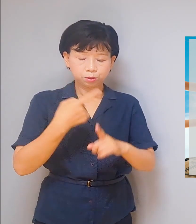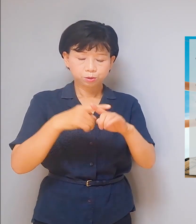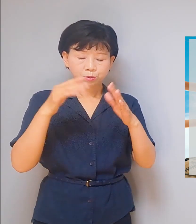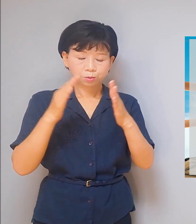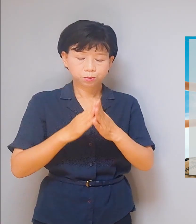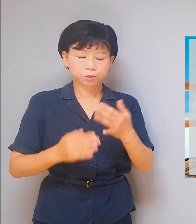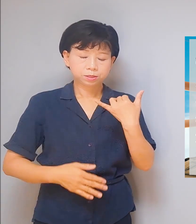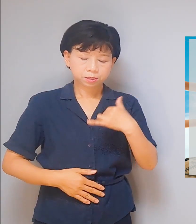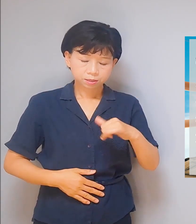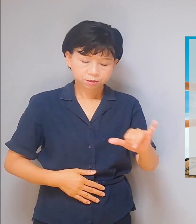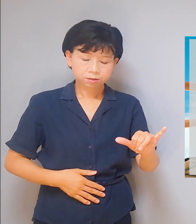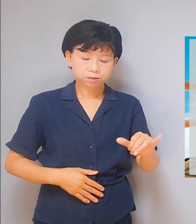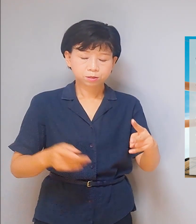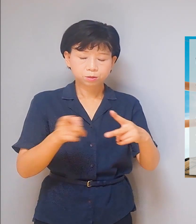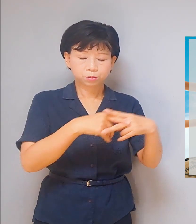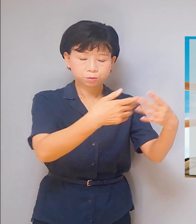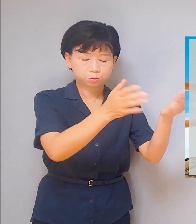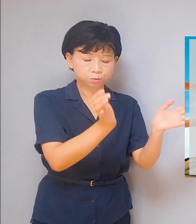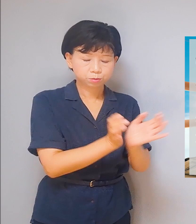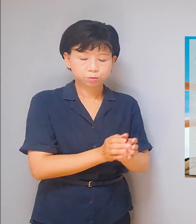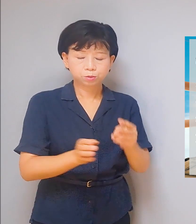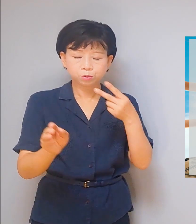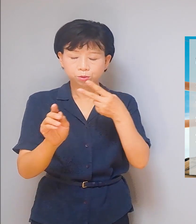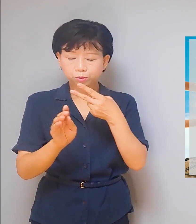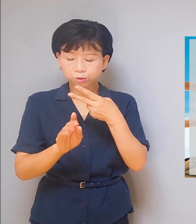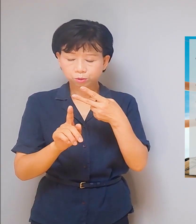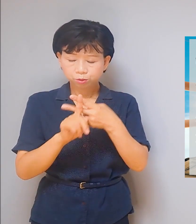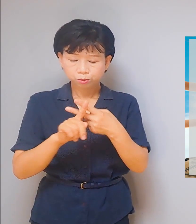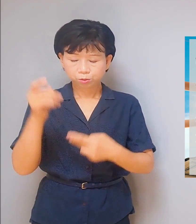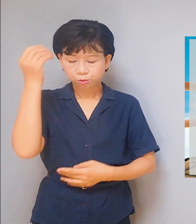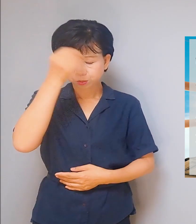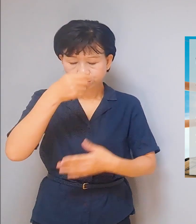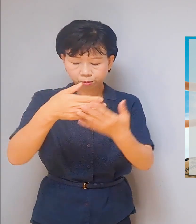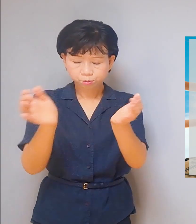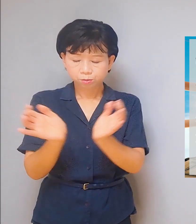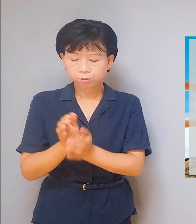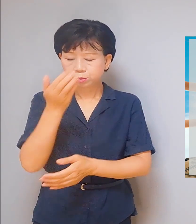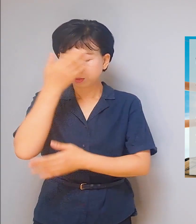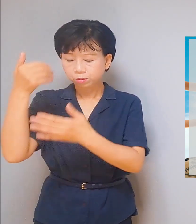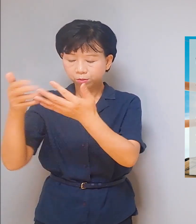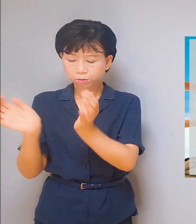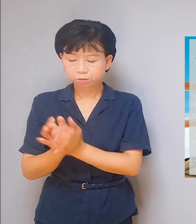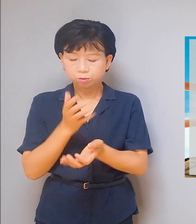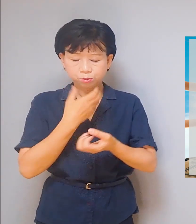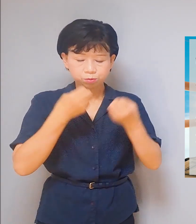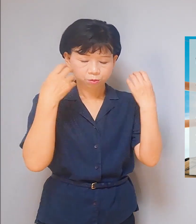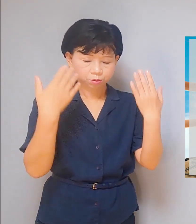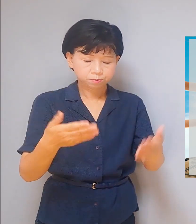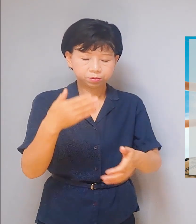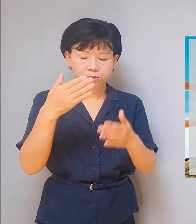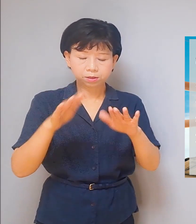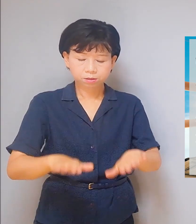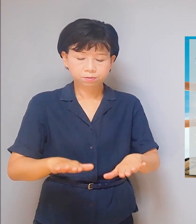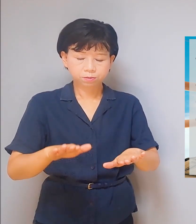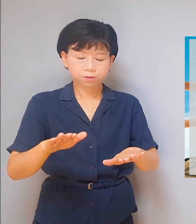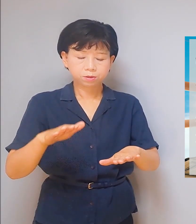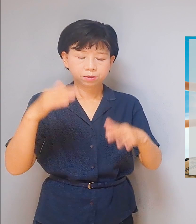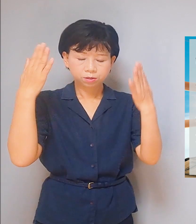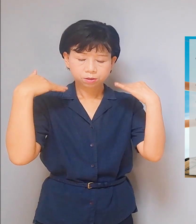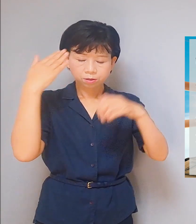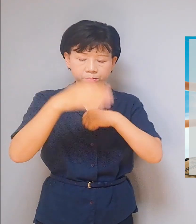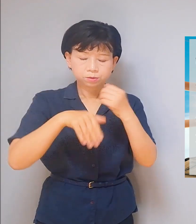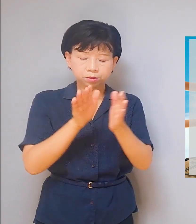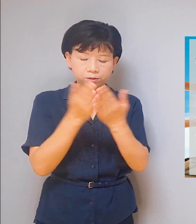다음 세대의 유초등부, 중고등부, 청년부를 축복합니다. 이번 여름 성경학교